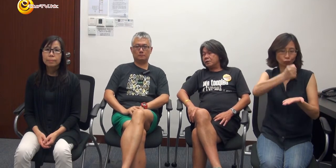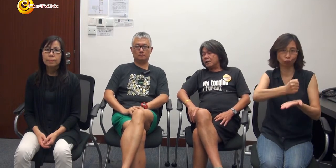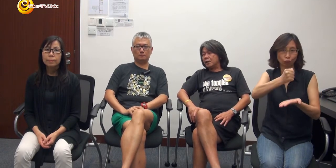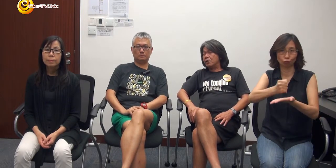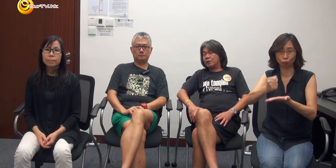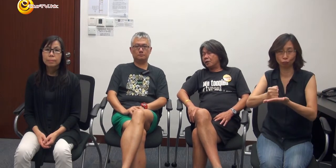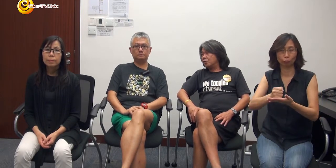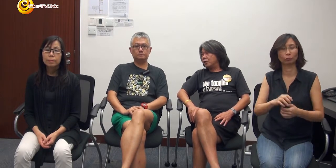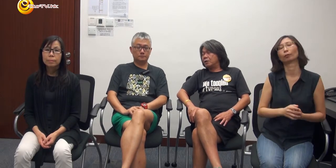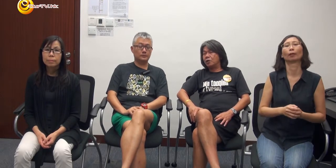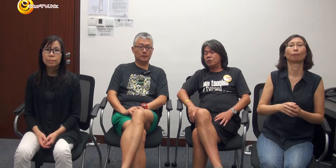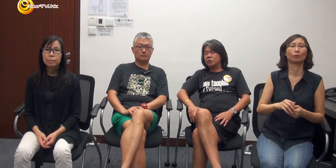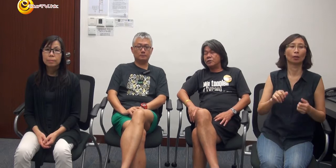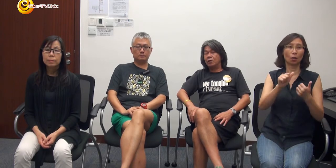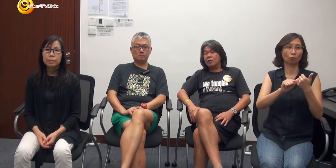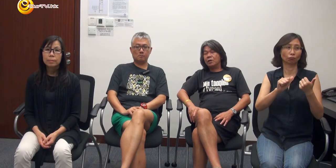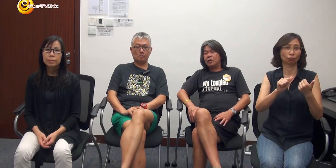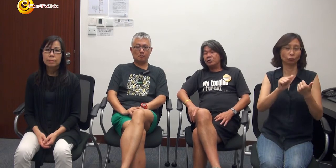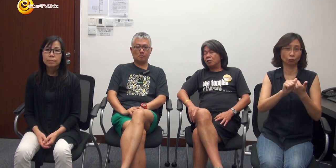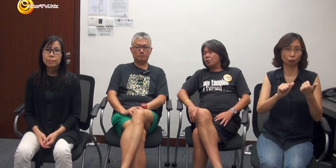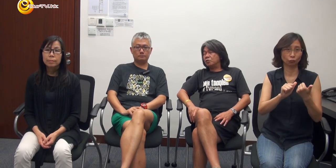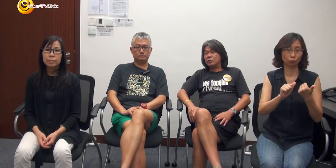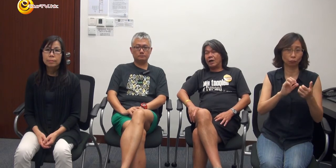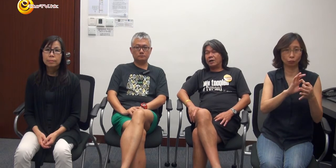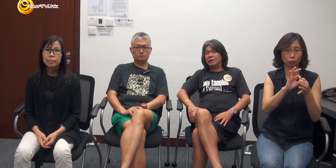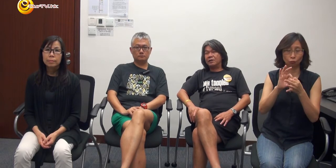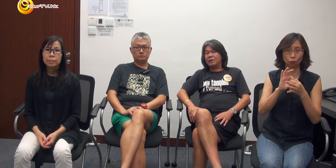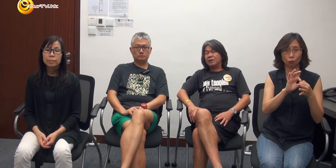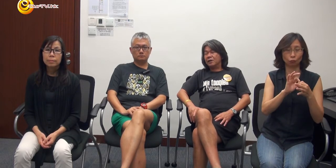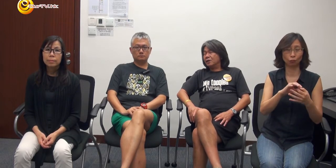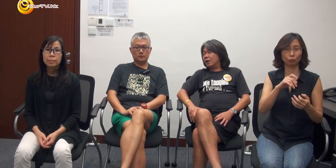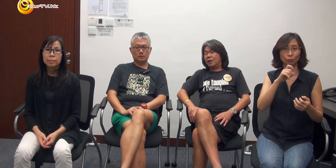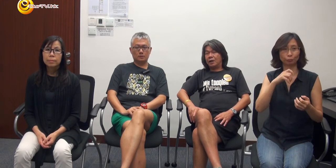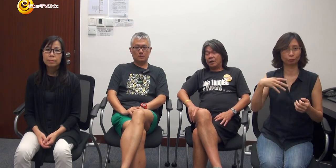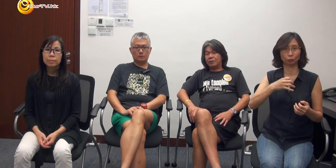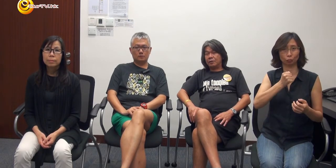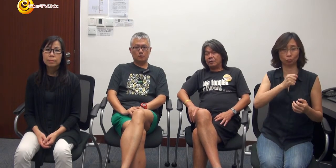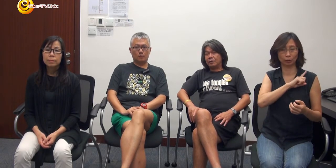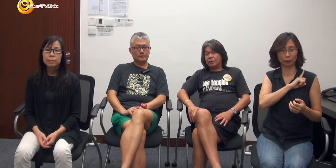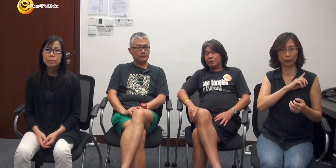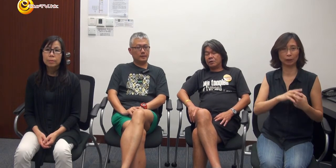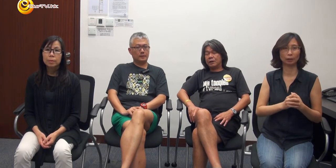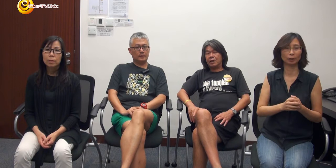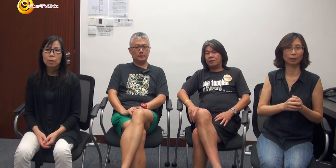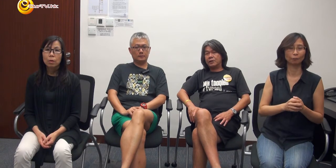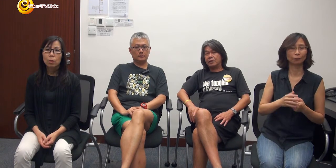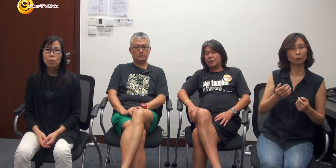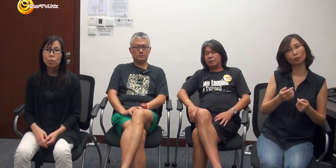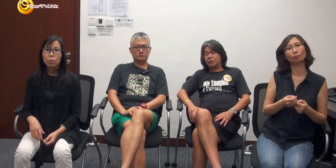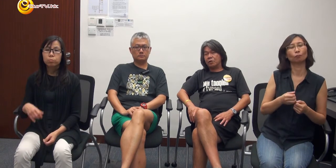真正去行使個權力噶嘛。佢遴選咗之後，若無重大嘅 過失啊， 或者嗰、那個